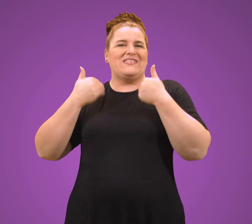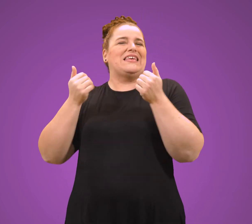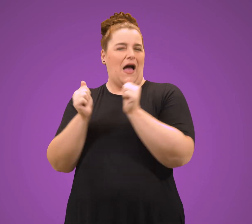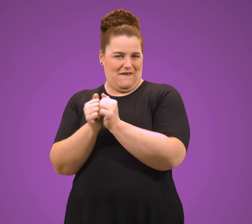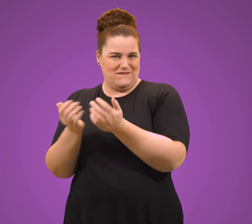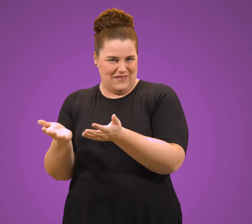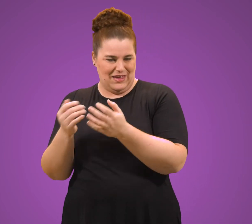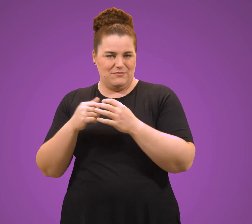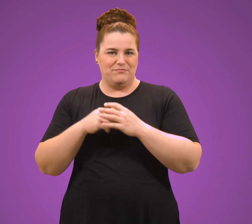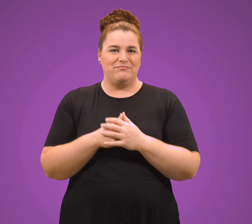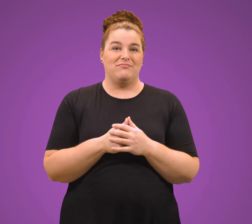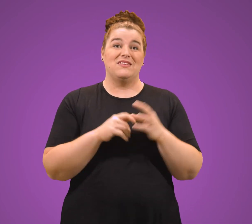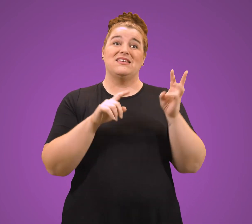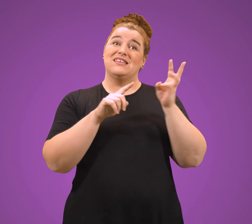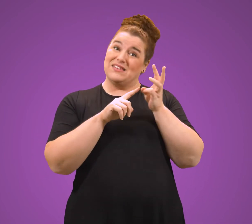6. Profiter de la vie.